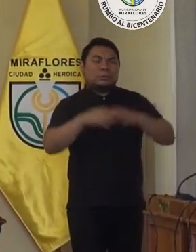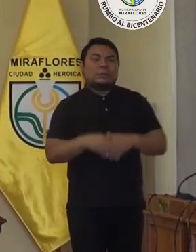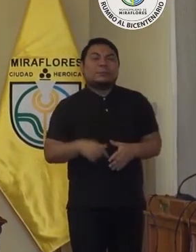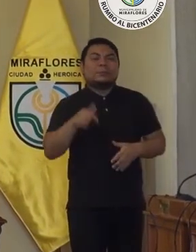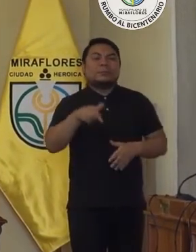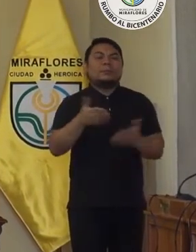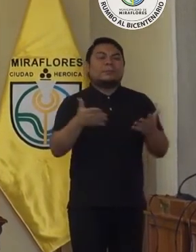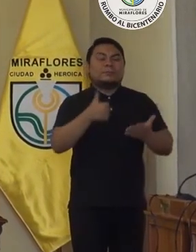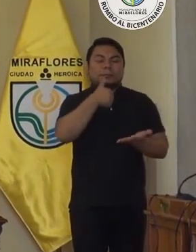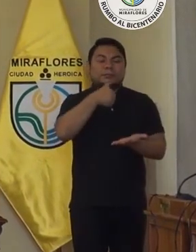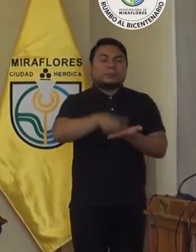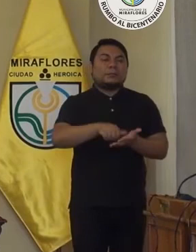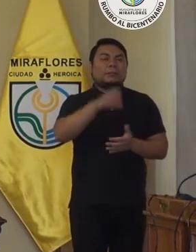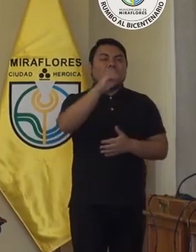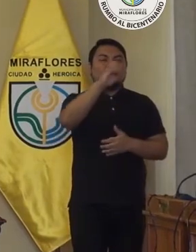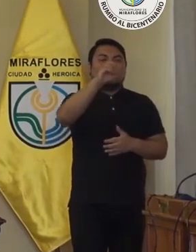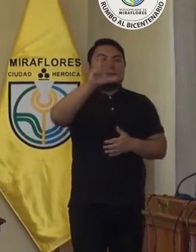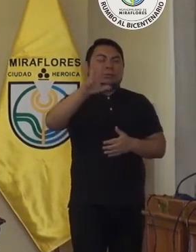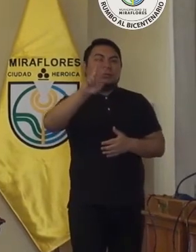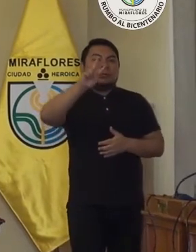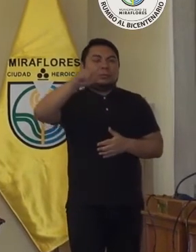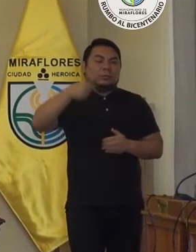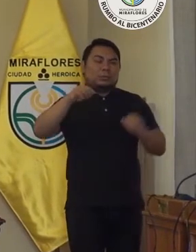Se trata de la carta